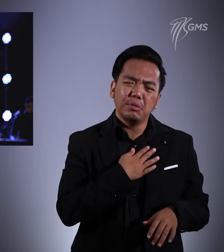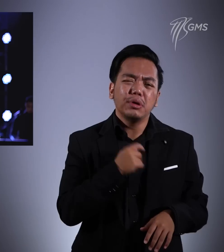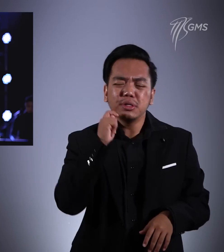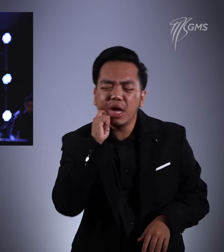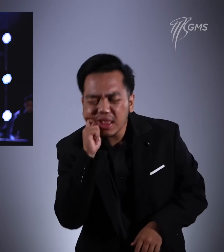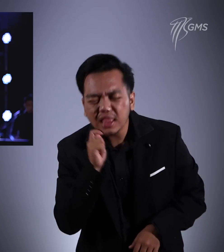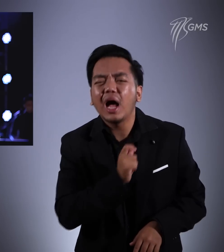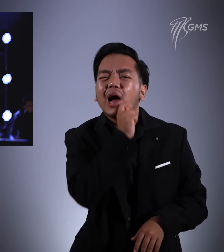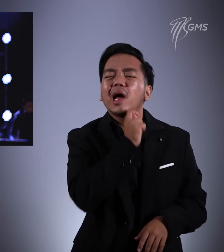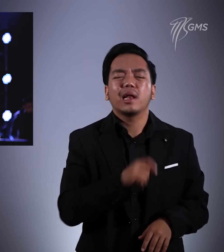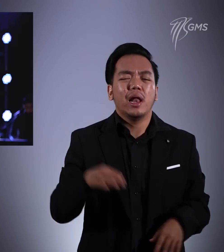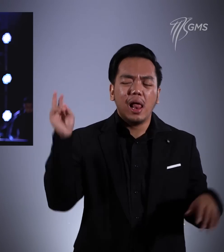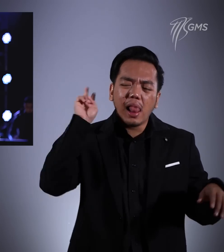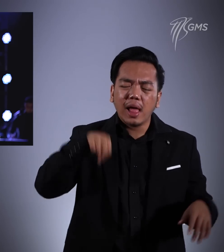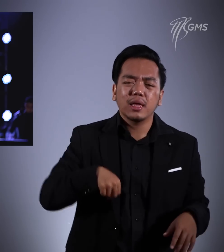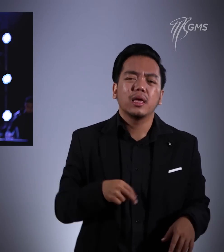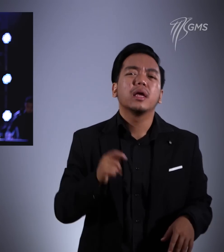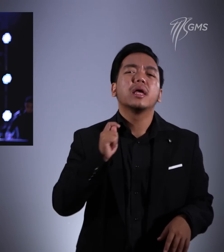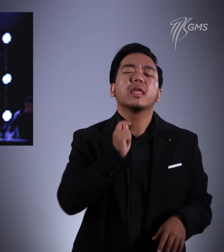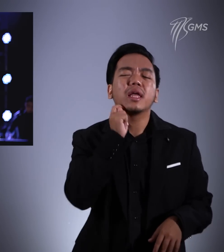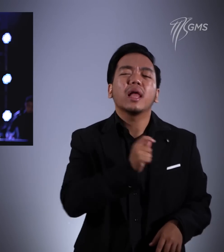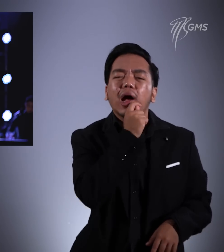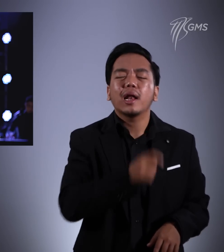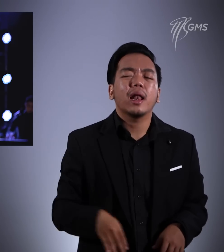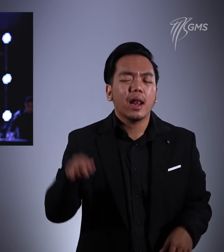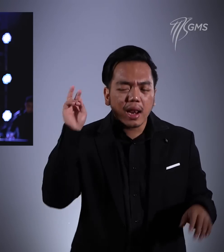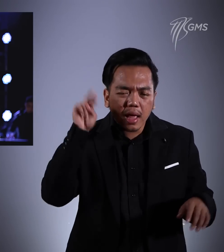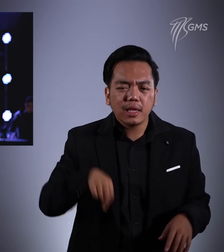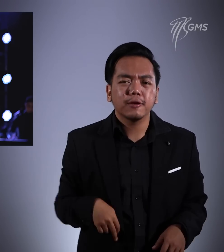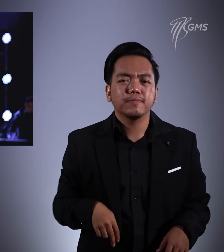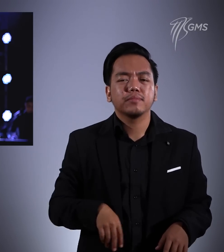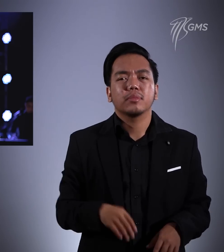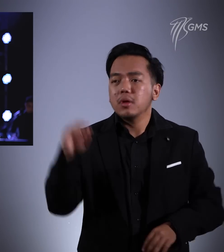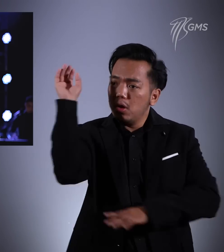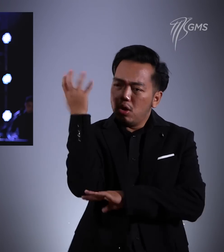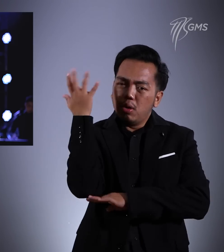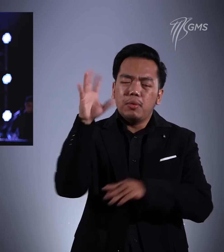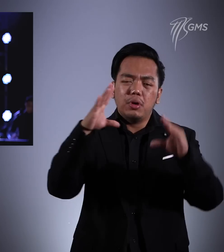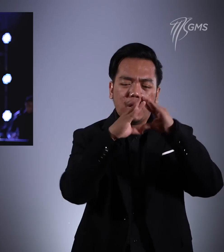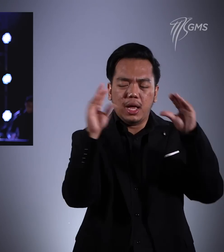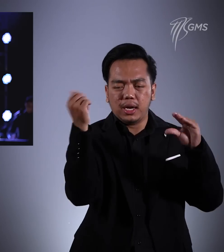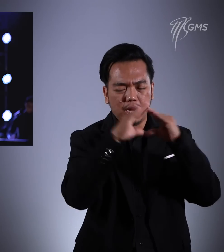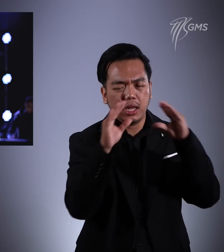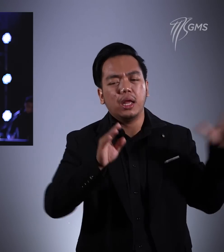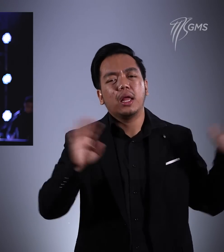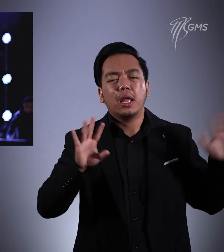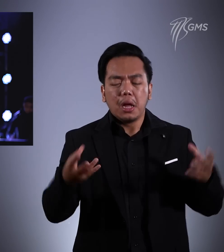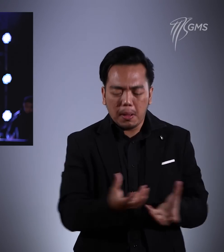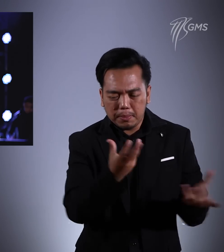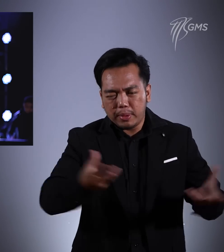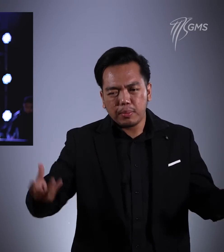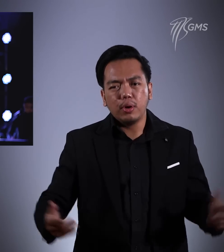ara sekarang tidak berbuah. Pohon anggur tidak berbunga, pohon anggur tidak berbuah. Tapi aku percaya